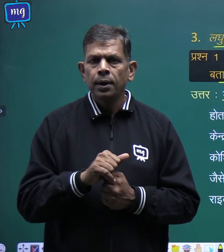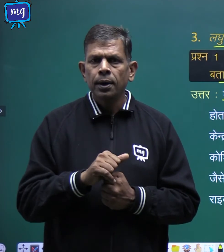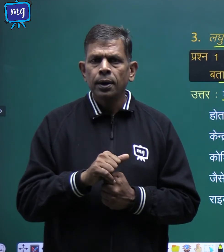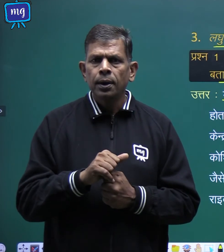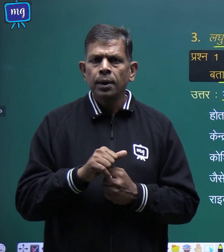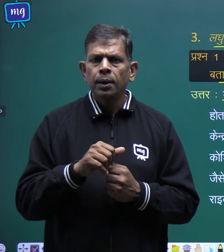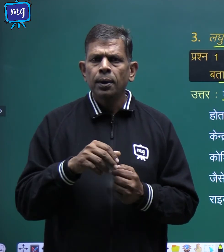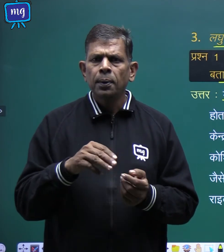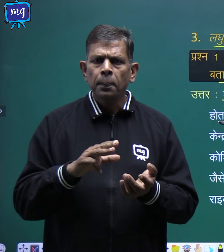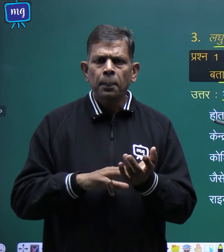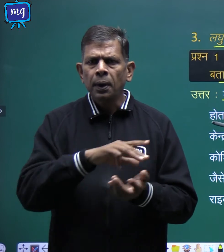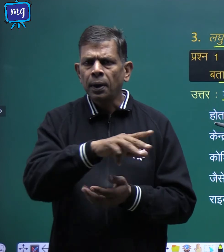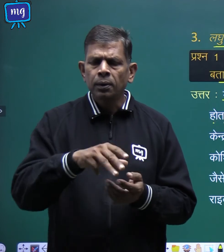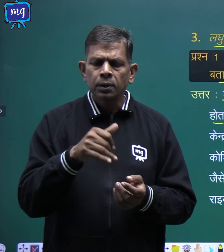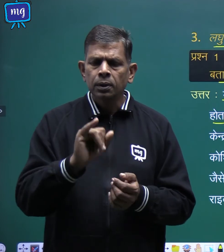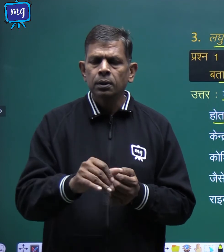पदार्थ होता है